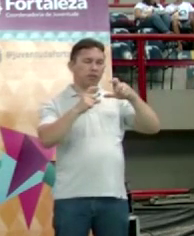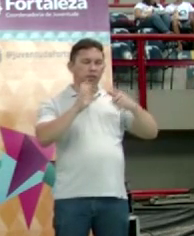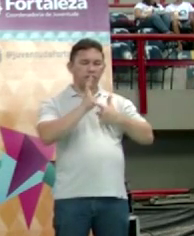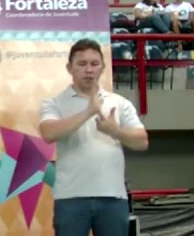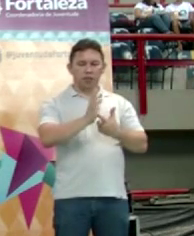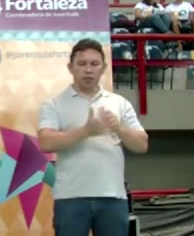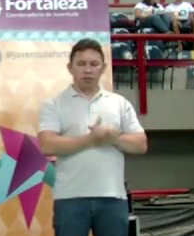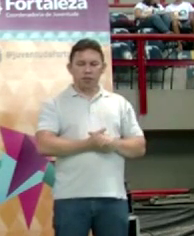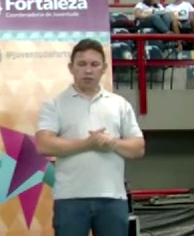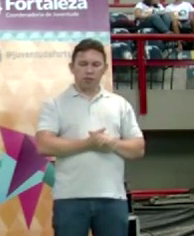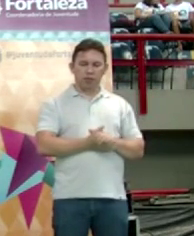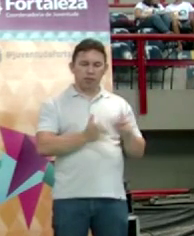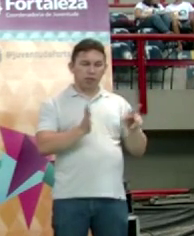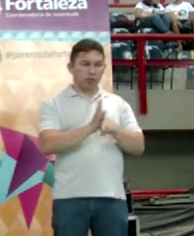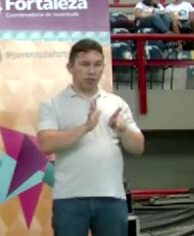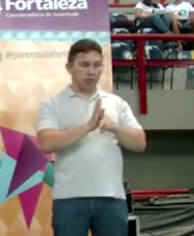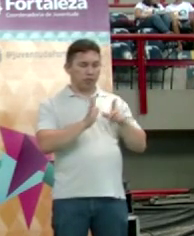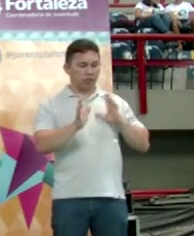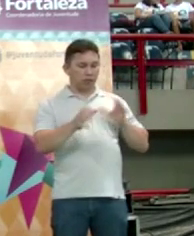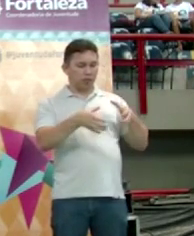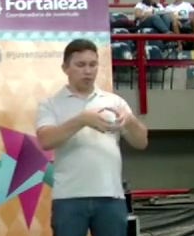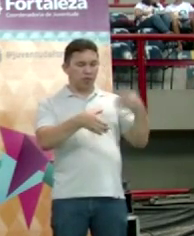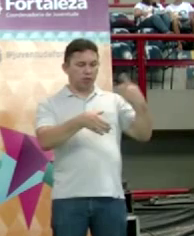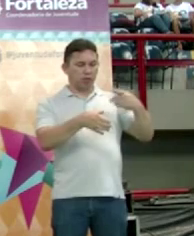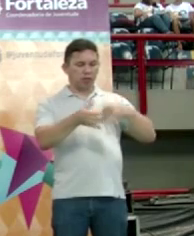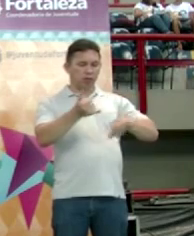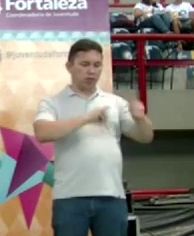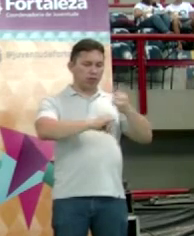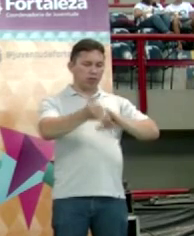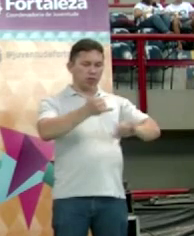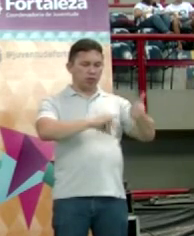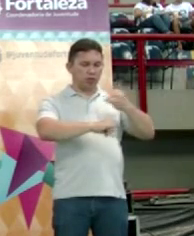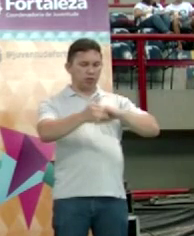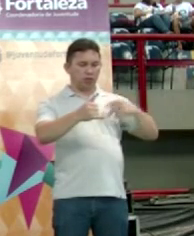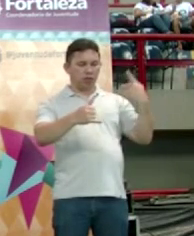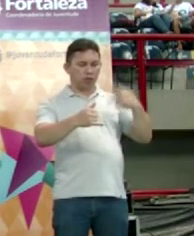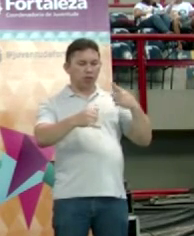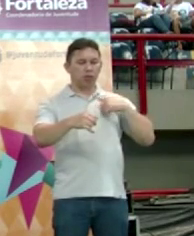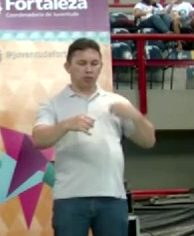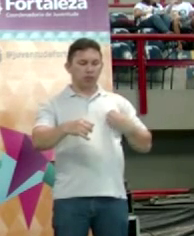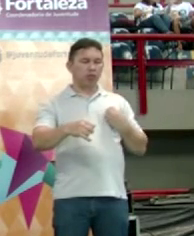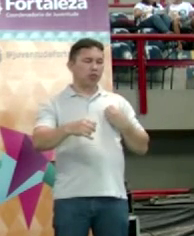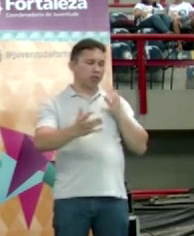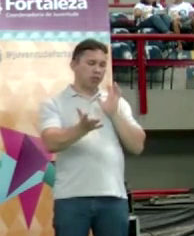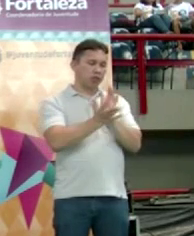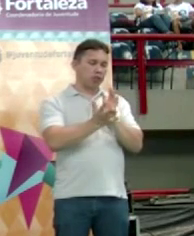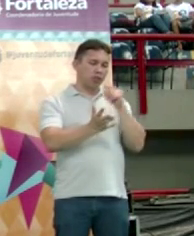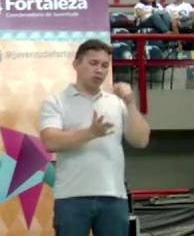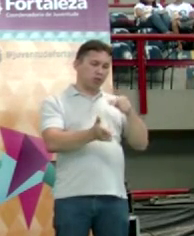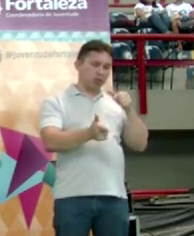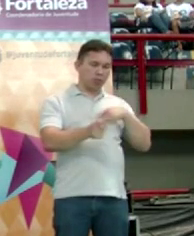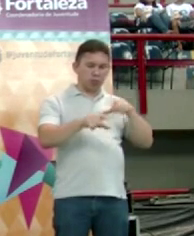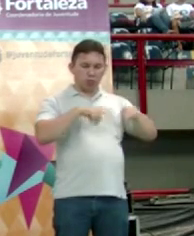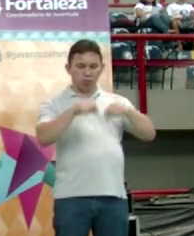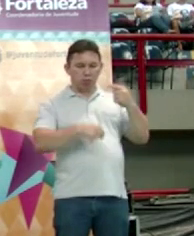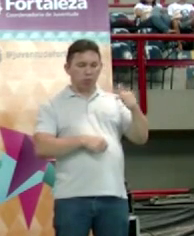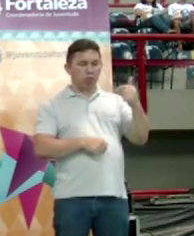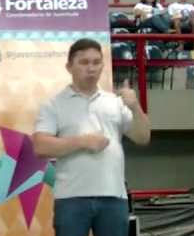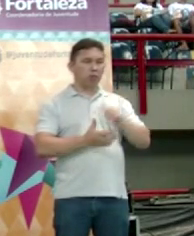C3H8NO5P, é um herbicida pertencente ao grupo químico das glicinas, classificado como não